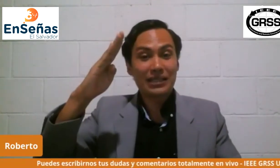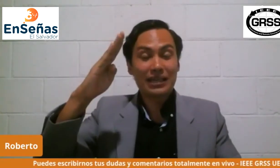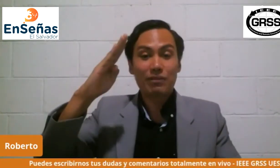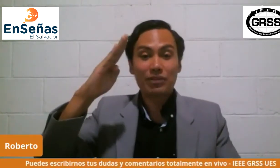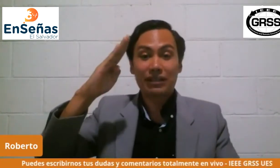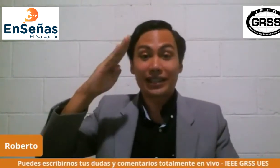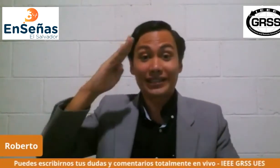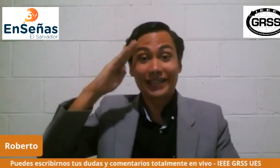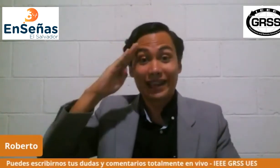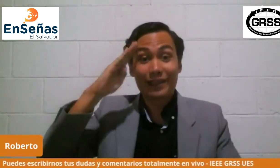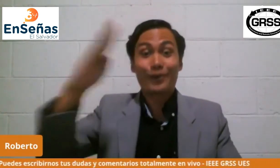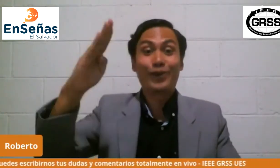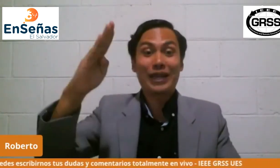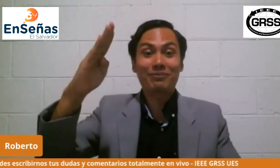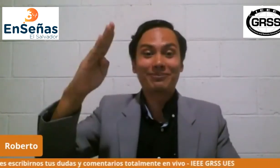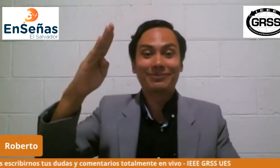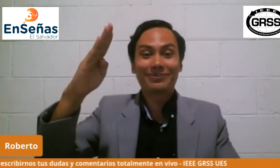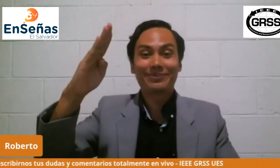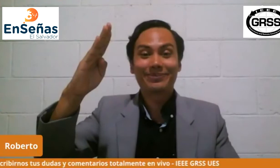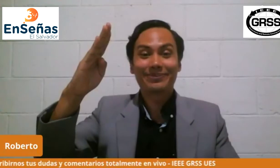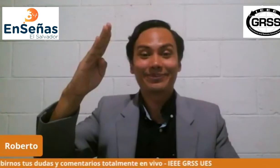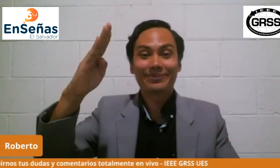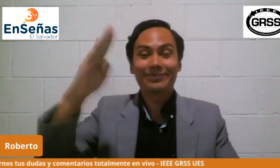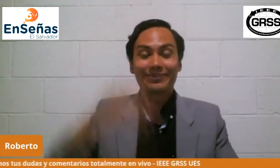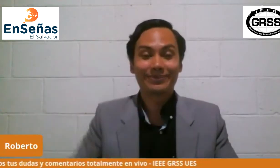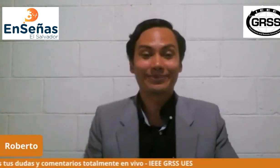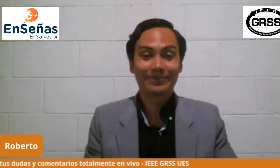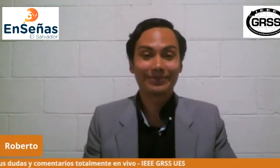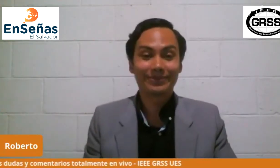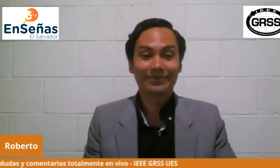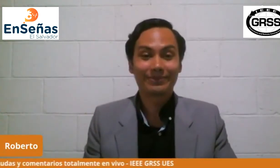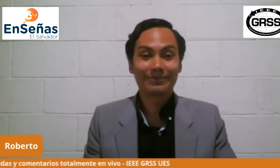primera seña que vamos a ver es hola.